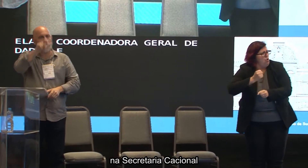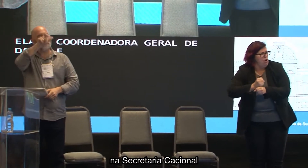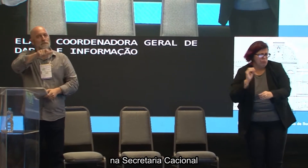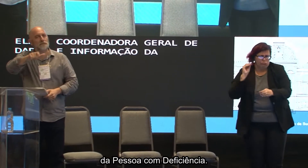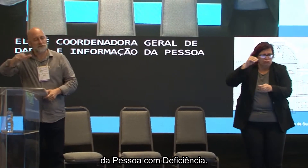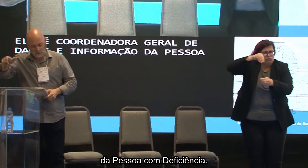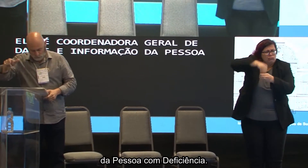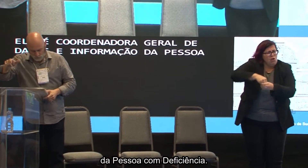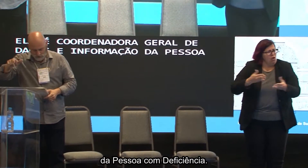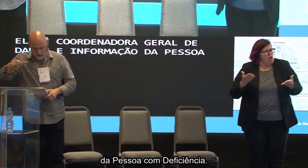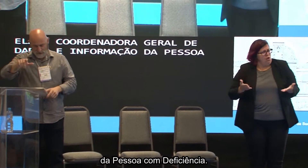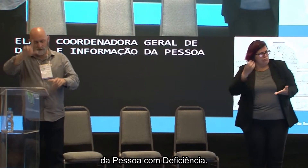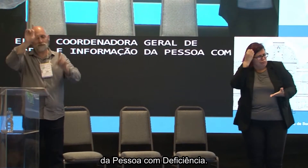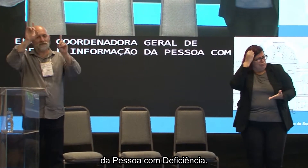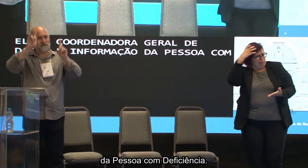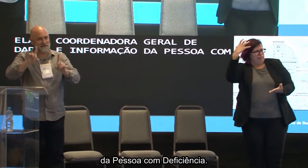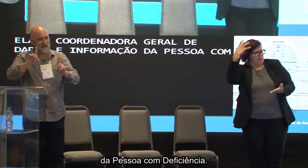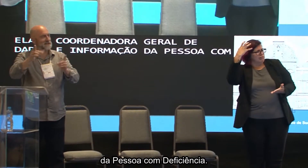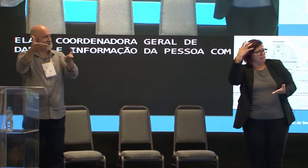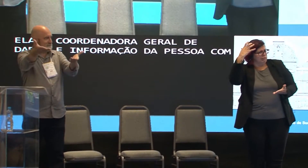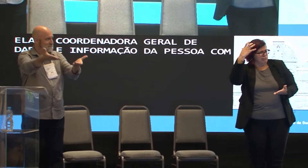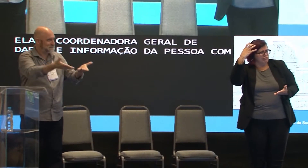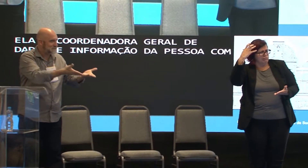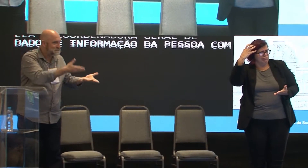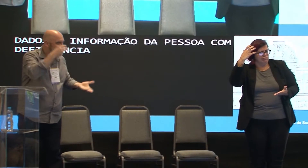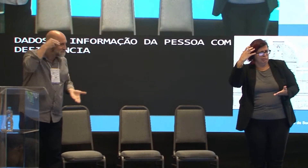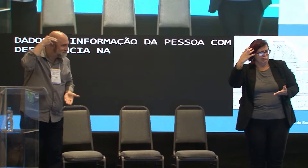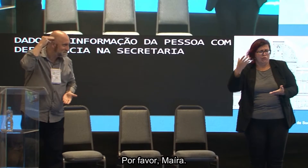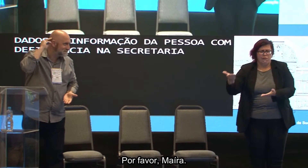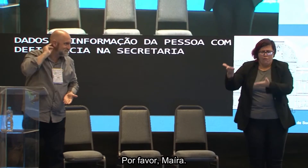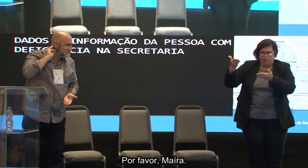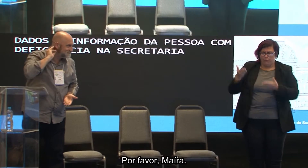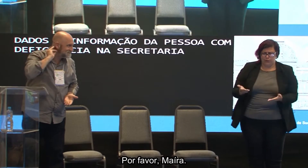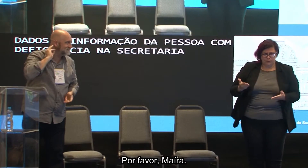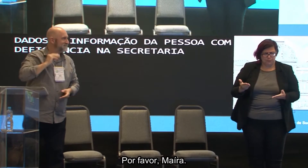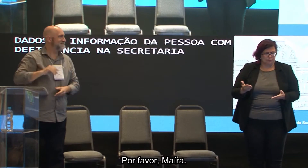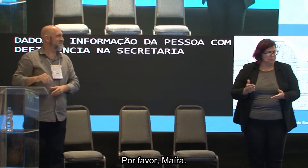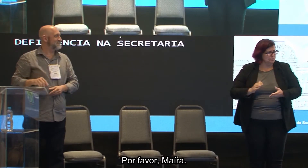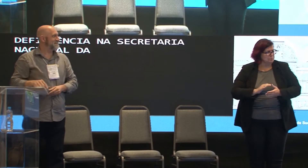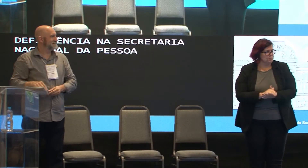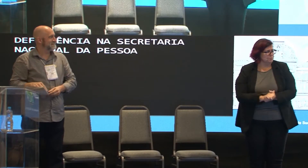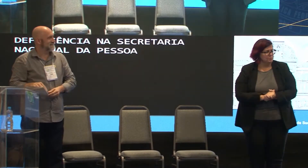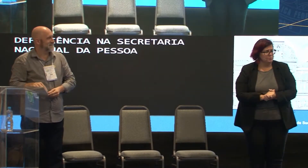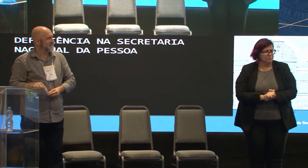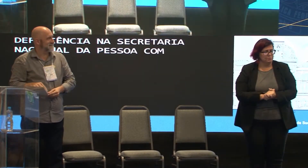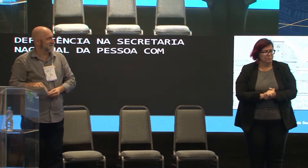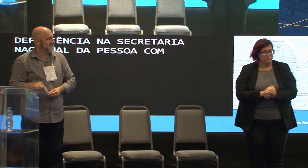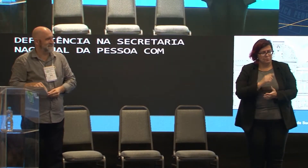Nacional da Pessoa com Deficiência. Por favor, Maíra.